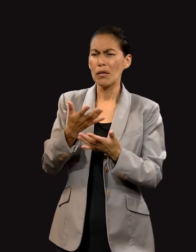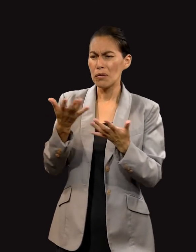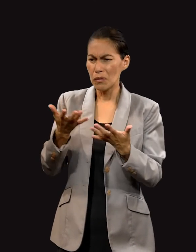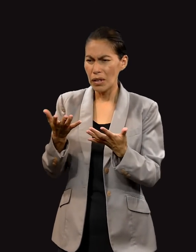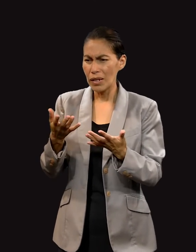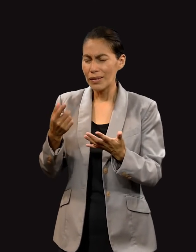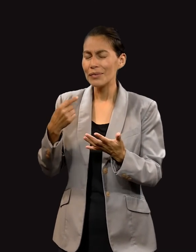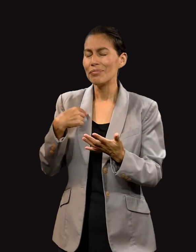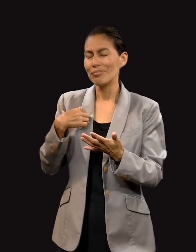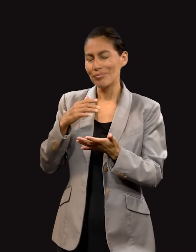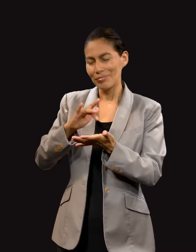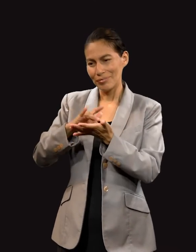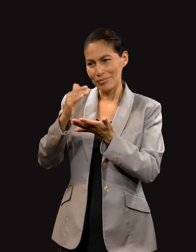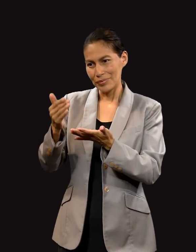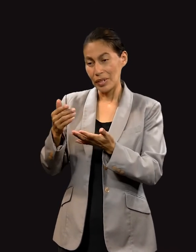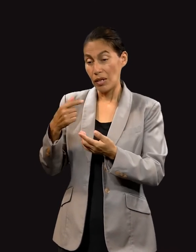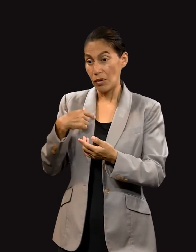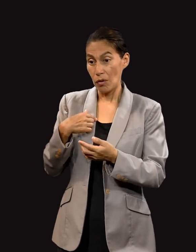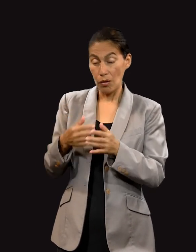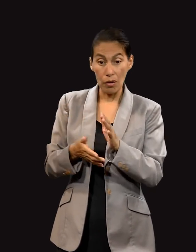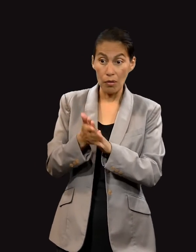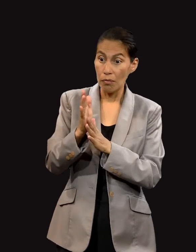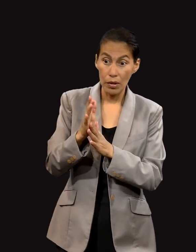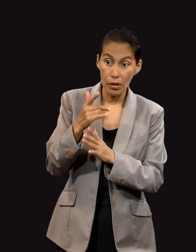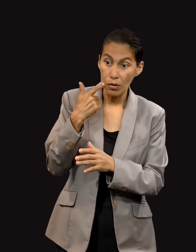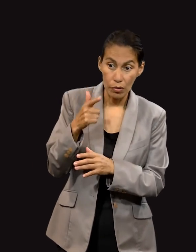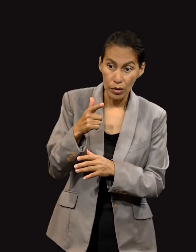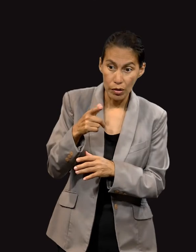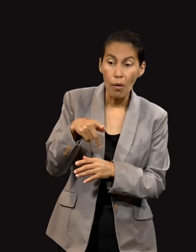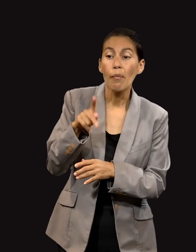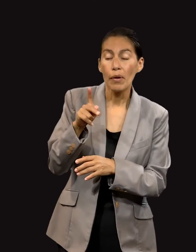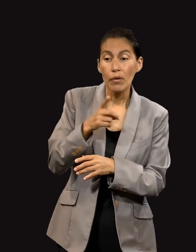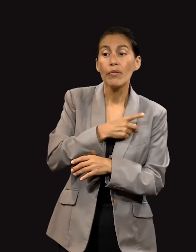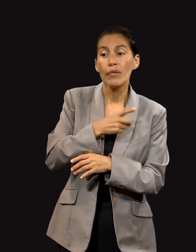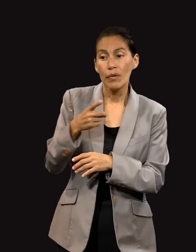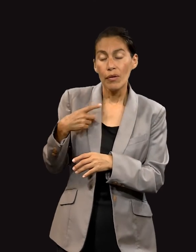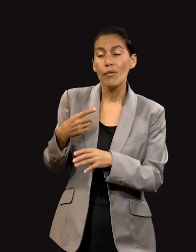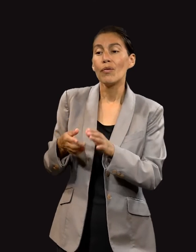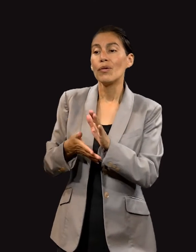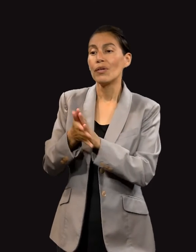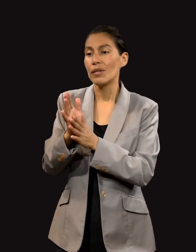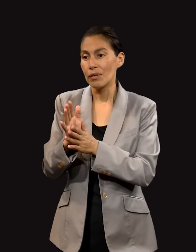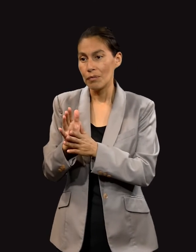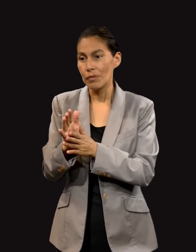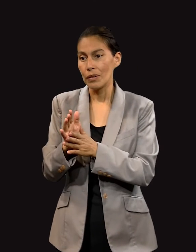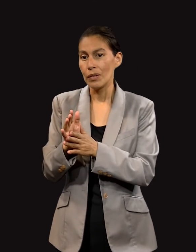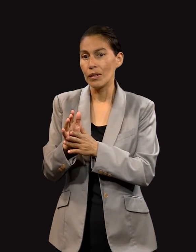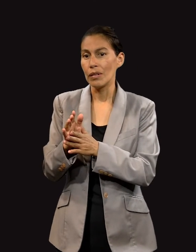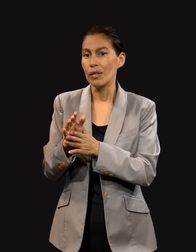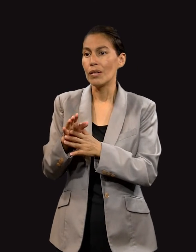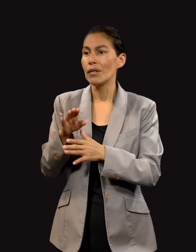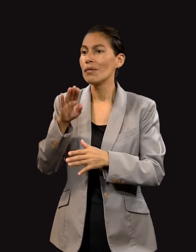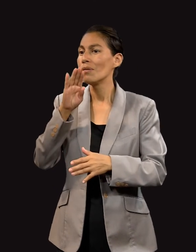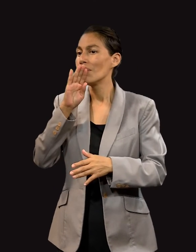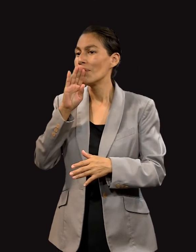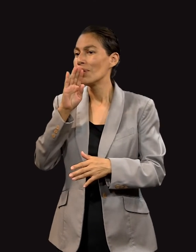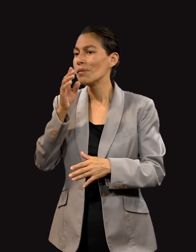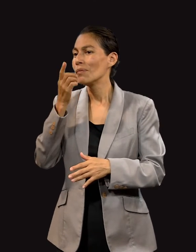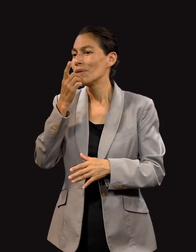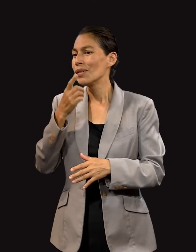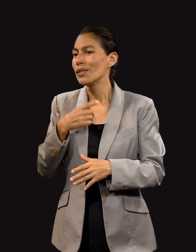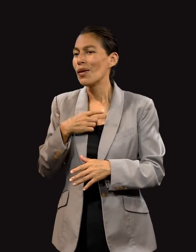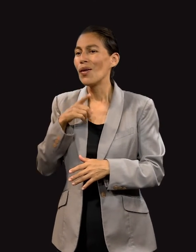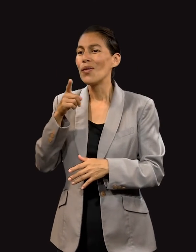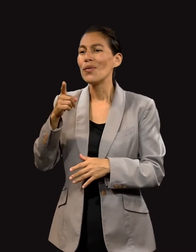estado muy contenta y te agradezco mucho y no quisiera irme, pero me tengo que ir. Y otra cosa tan hermosa que no